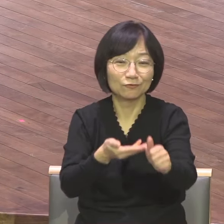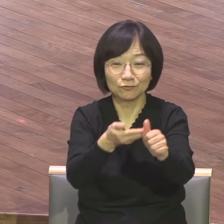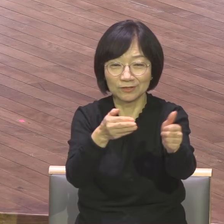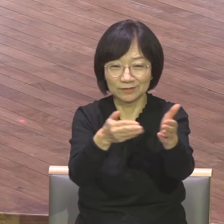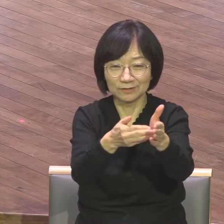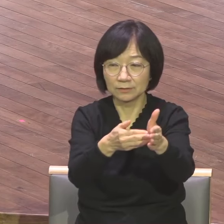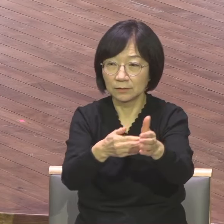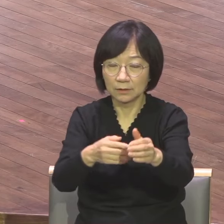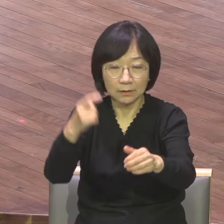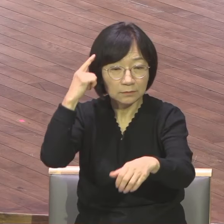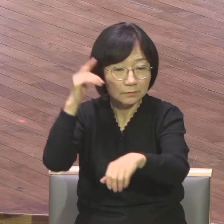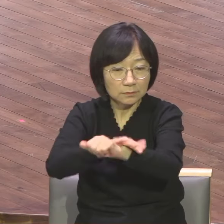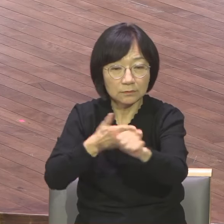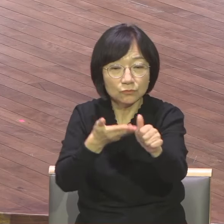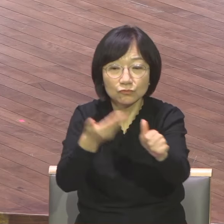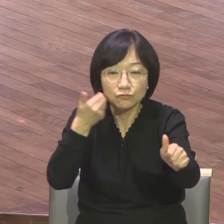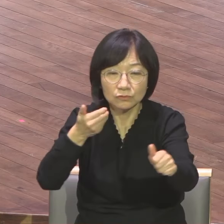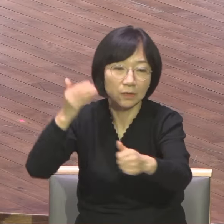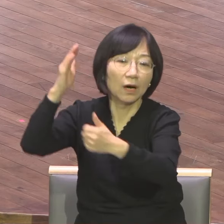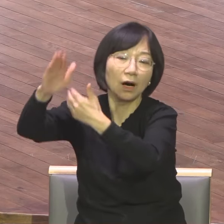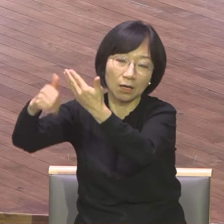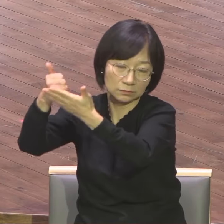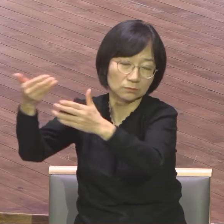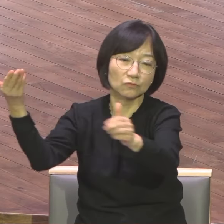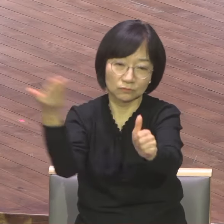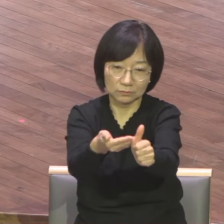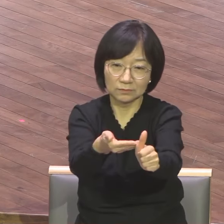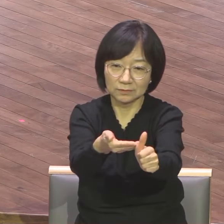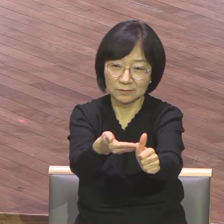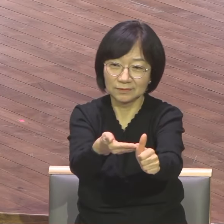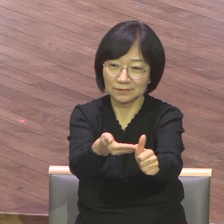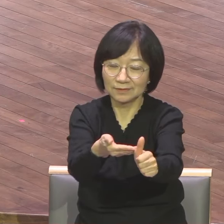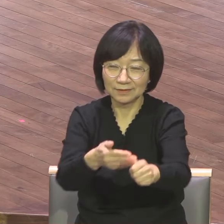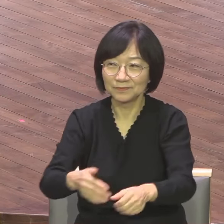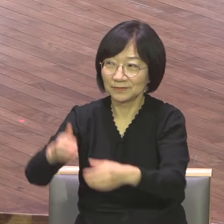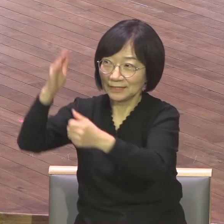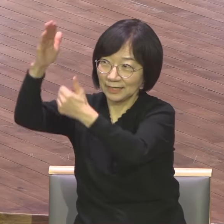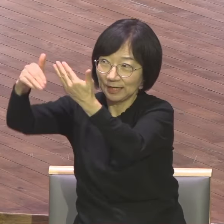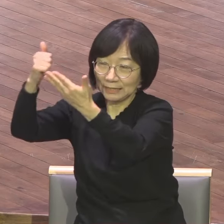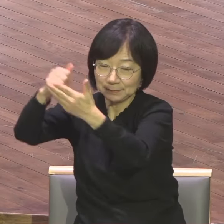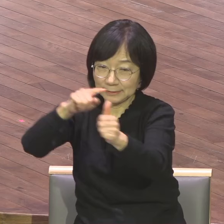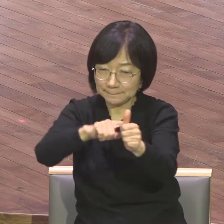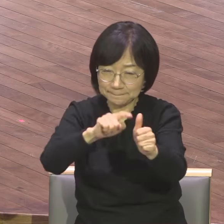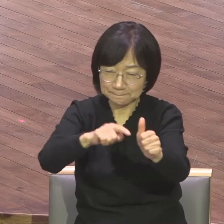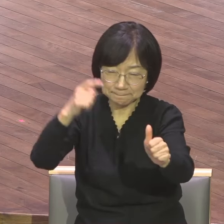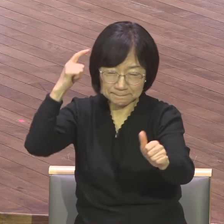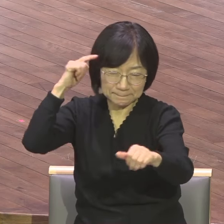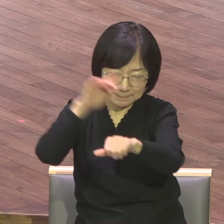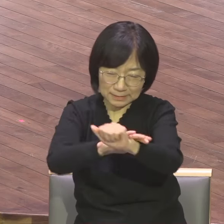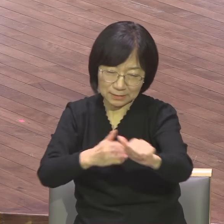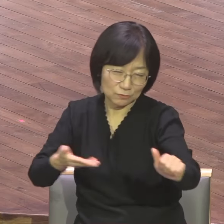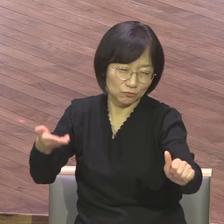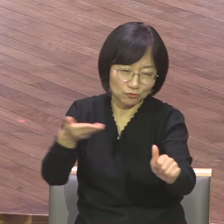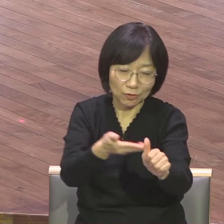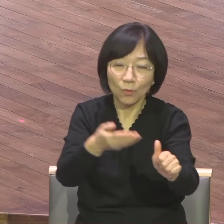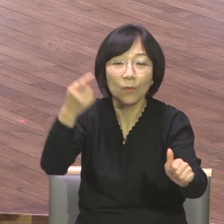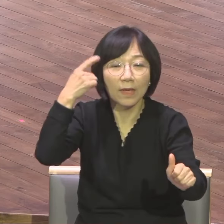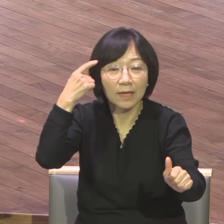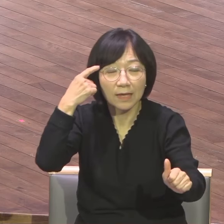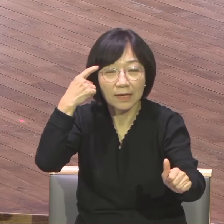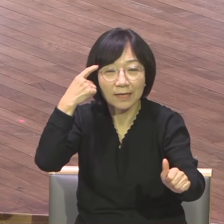그랬어요. 자, 그리고 우리 이렇게 하나님께서 솔로몬에게 지혜를 주신 이유가 뭐냐?